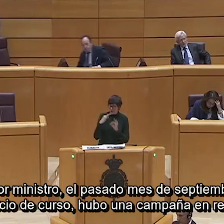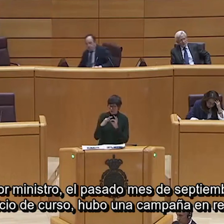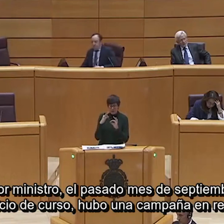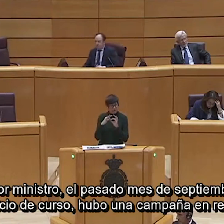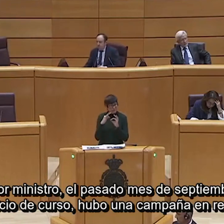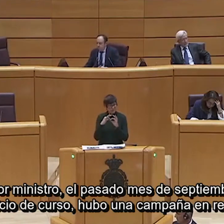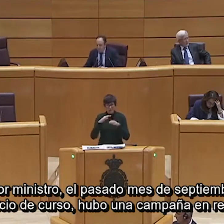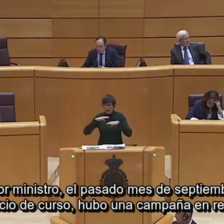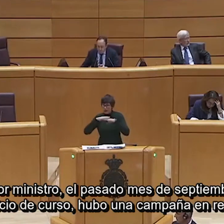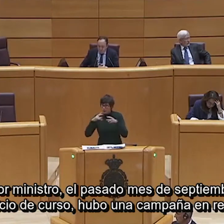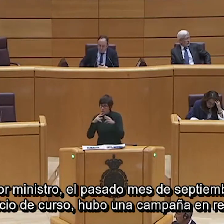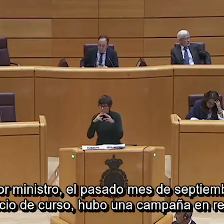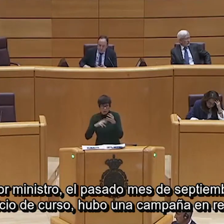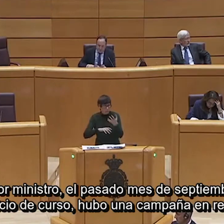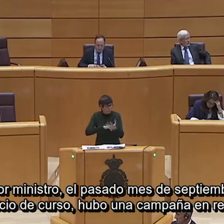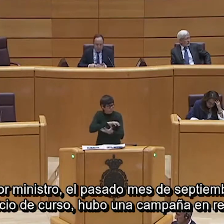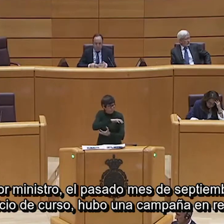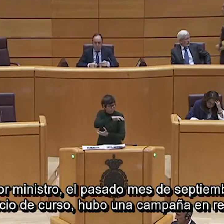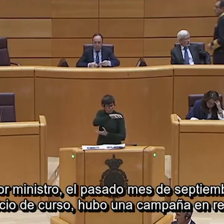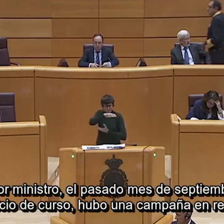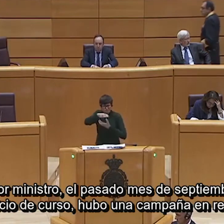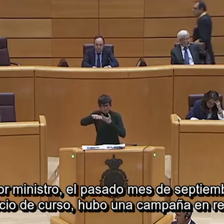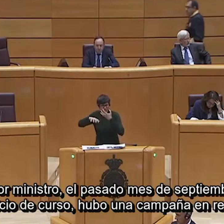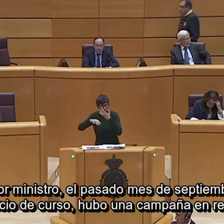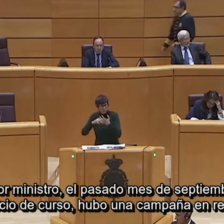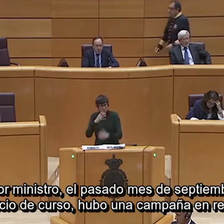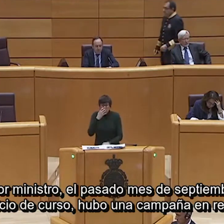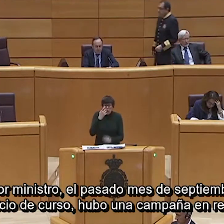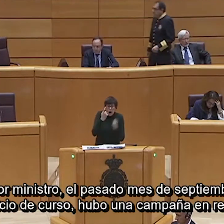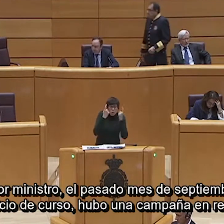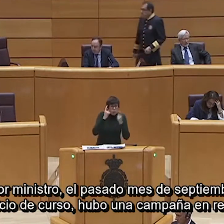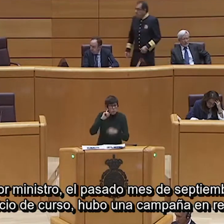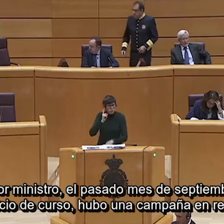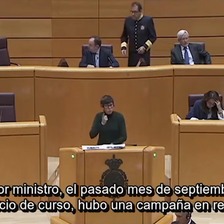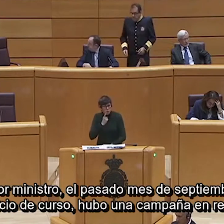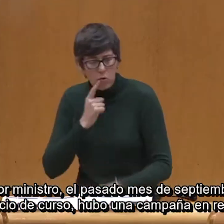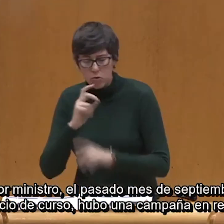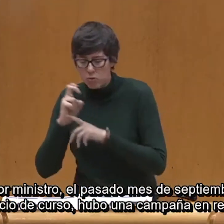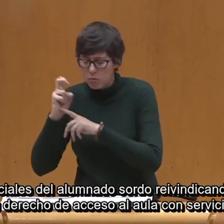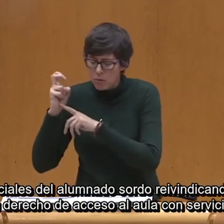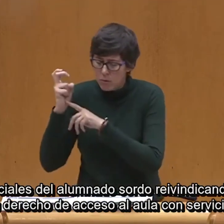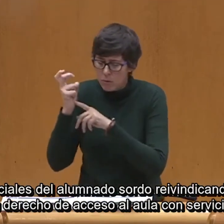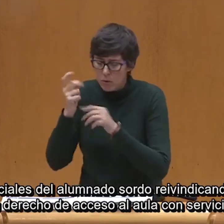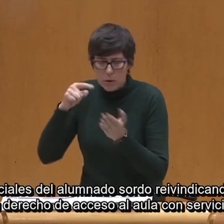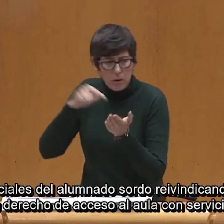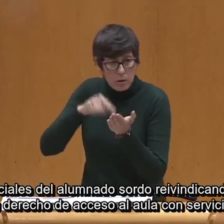El pasado mes de septiembre, al inicio del curso, en redes sociales hubo una campaña de diferente alumnado sordo